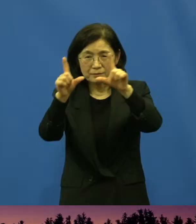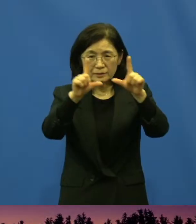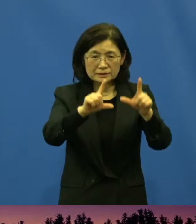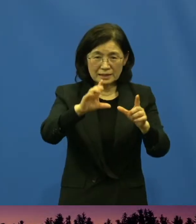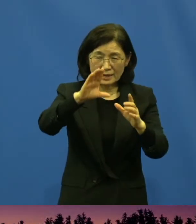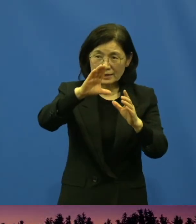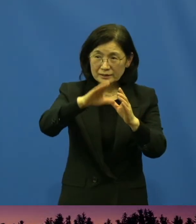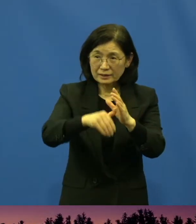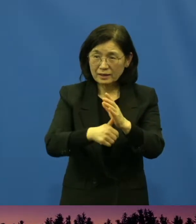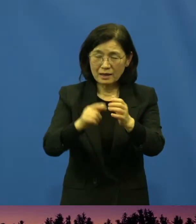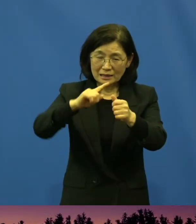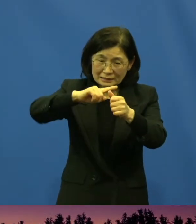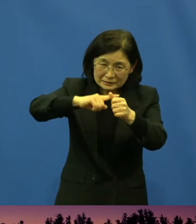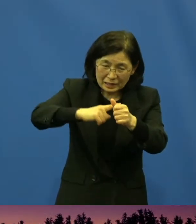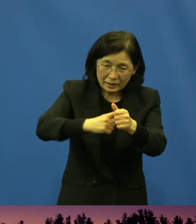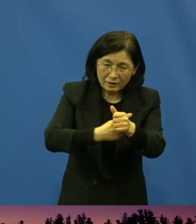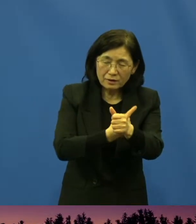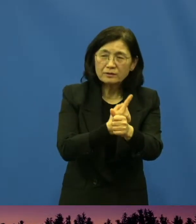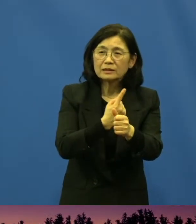모르게 내가 성장해 있는 거죠.